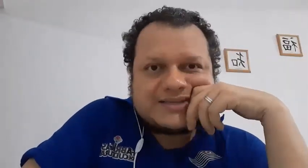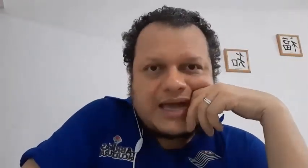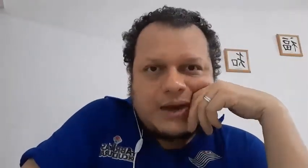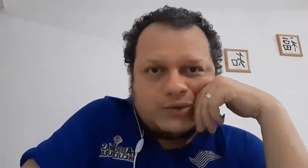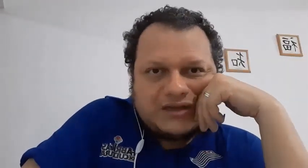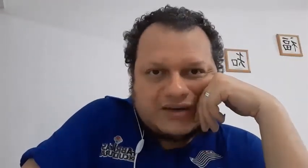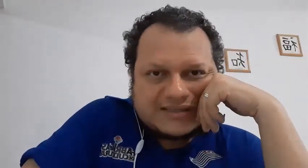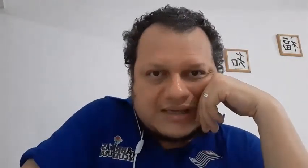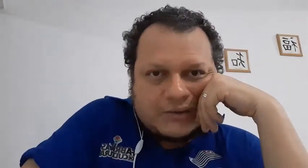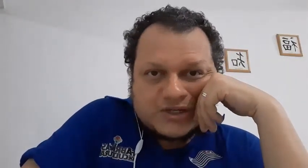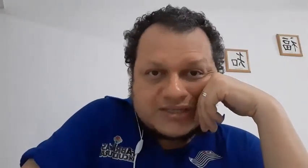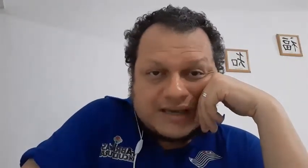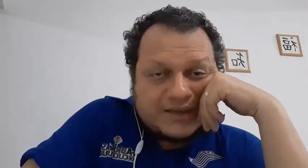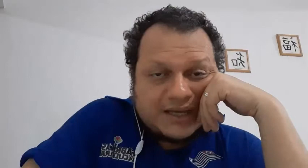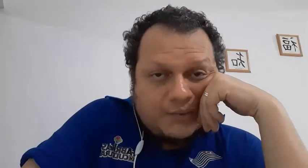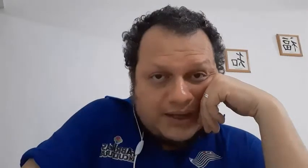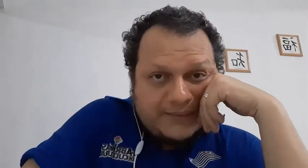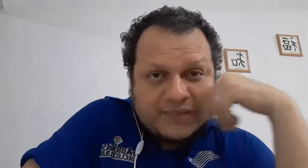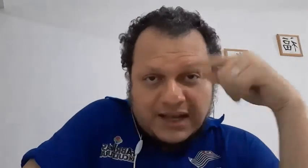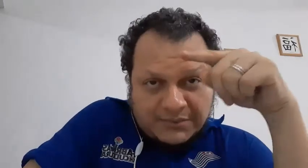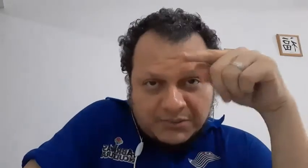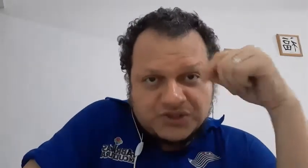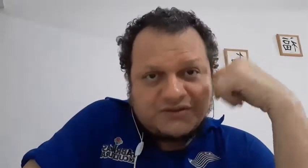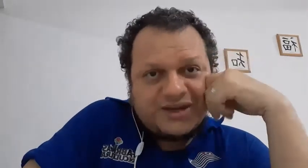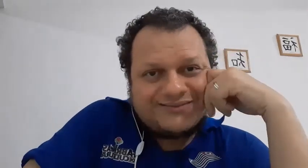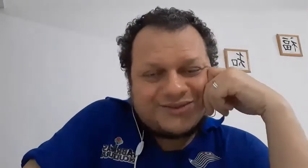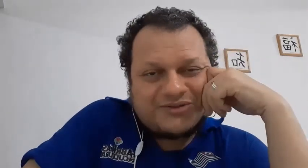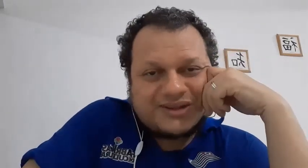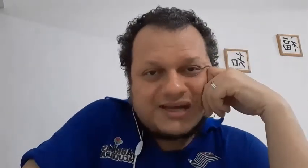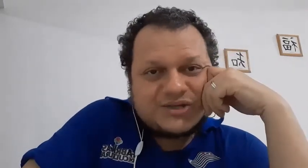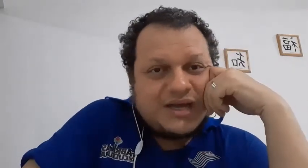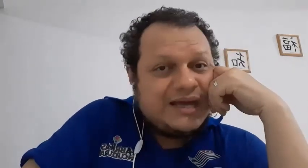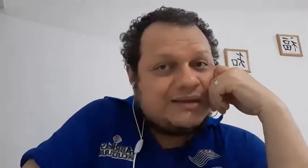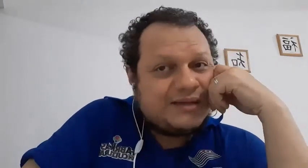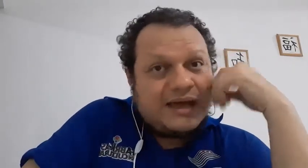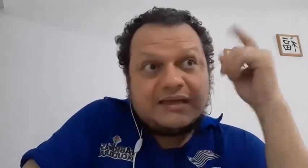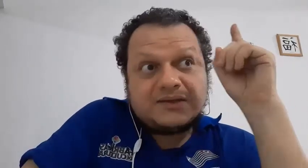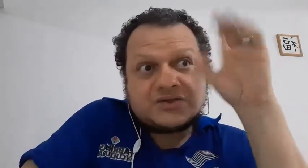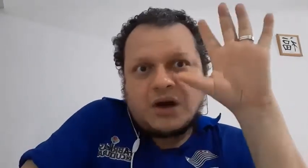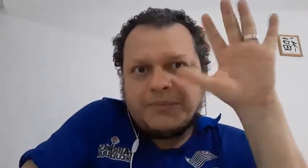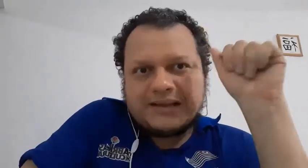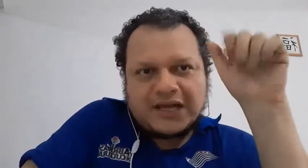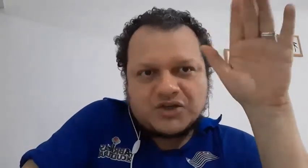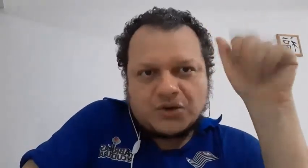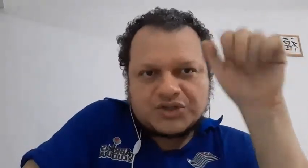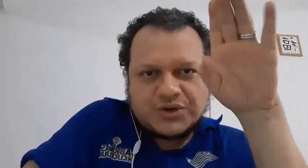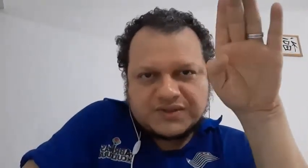é universal, e a gente sabe que não é, acabamos de ver, não é verdade? Né? E só pela